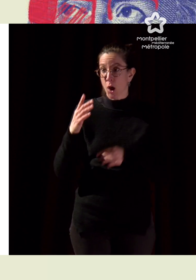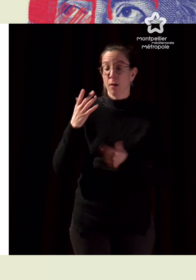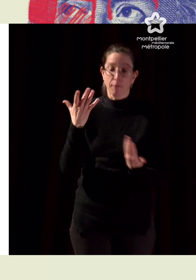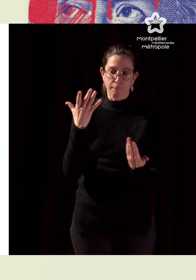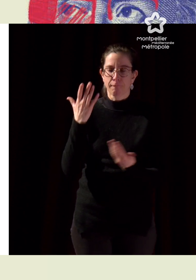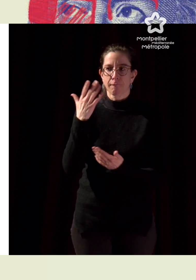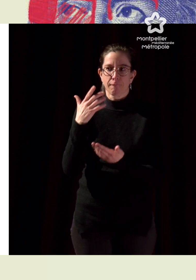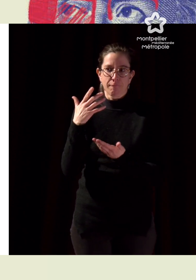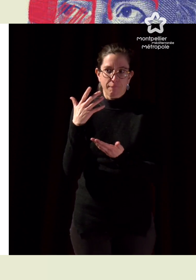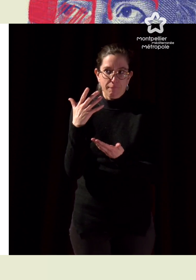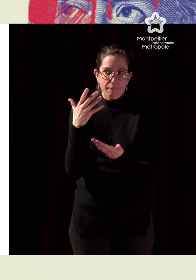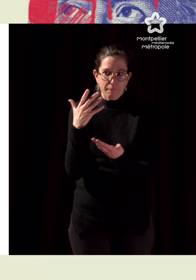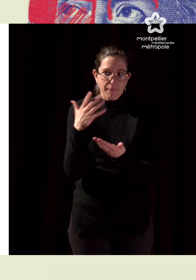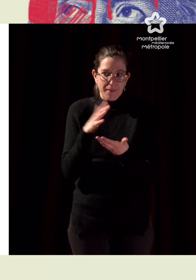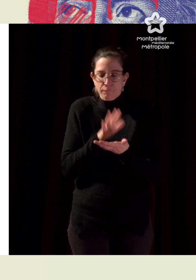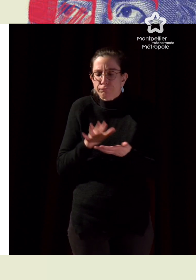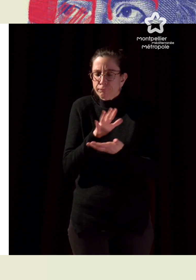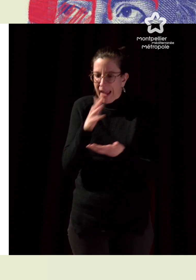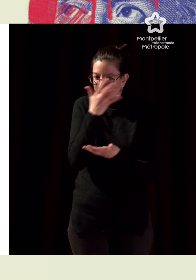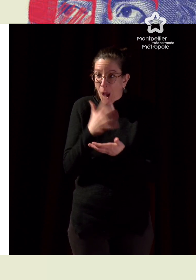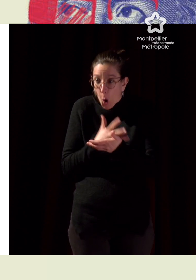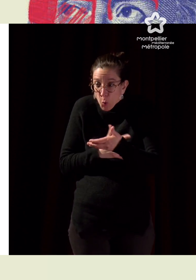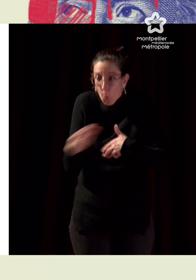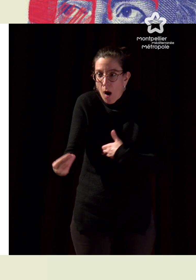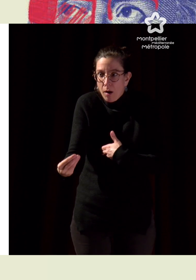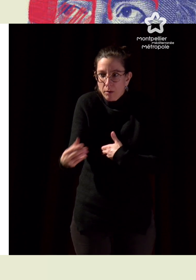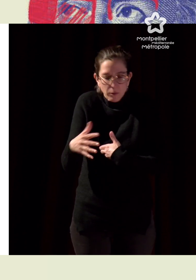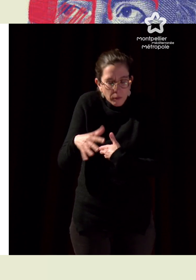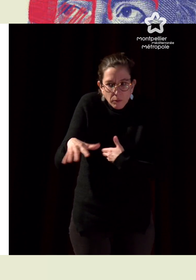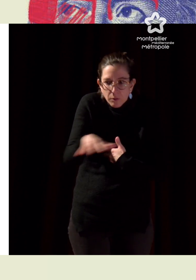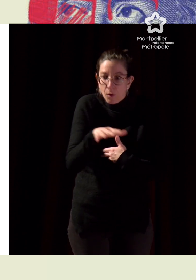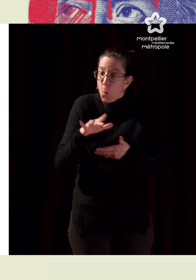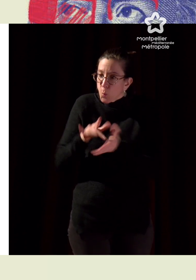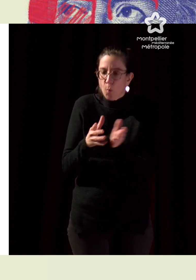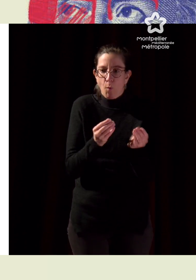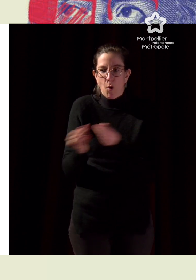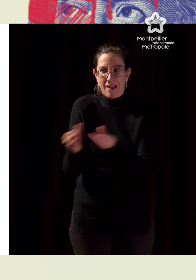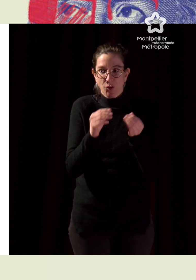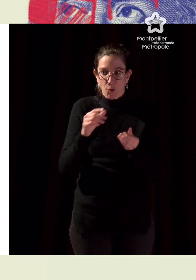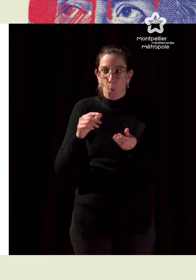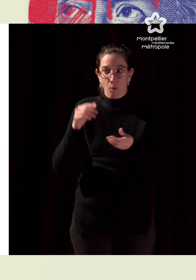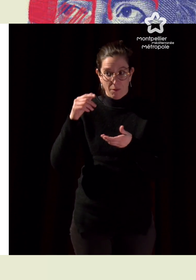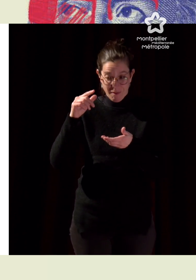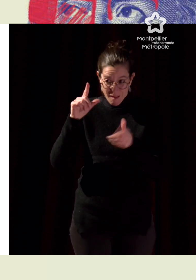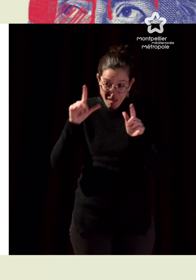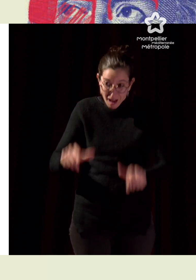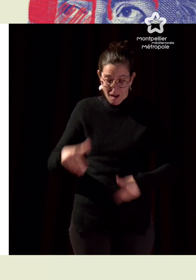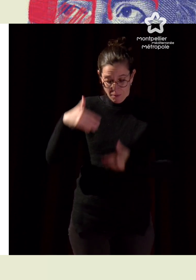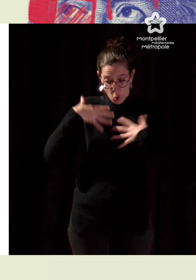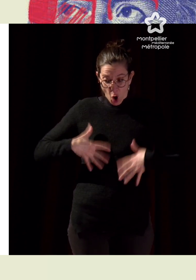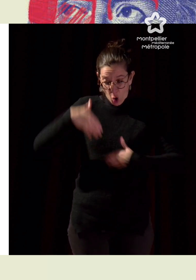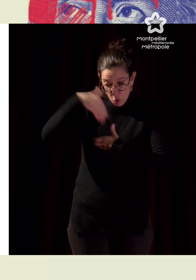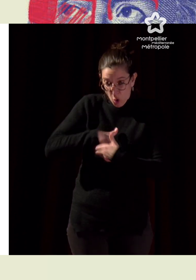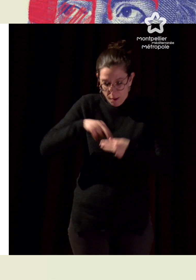l'Afrique, 2% de leur ADN qui vient de Néandertal. Donc ça a été trouvé tout simplement en